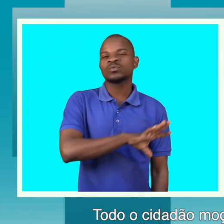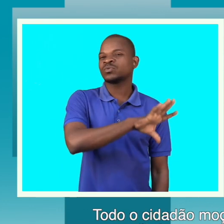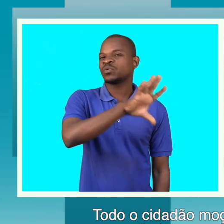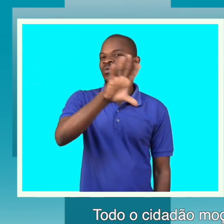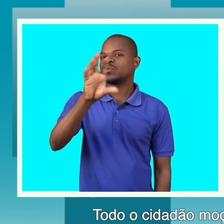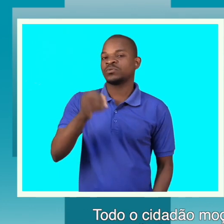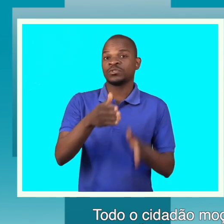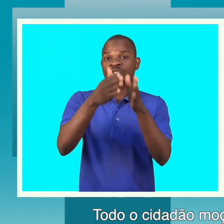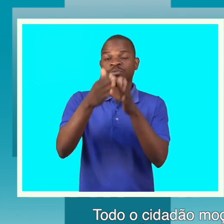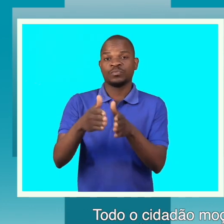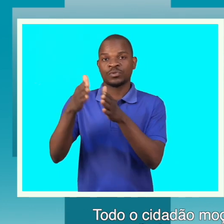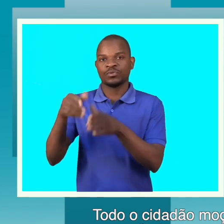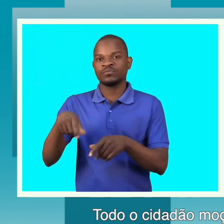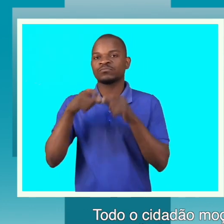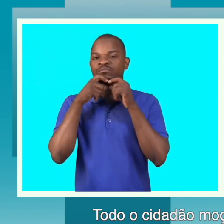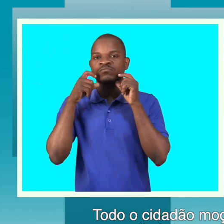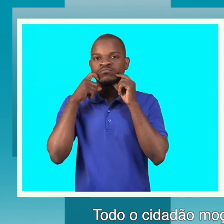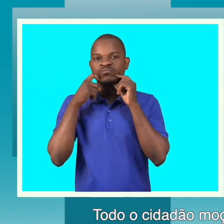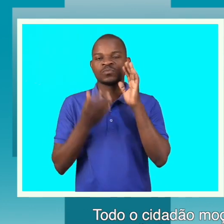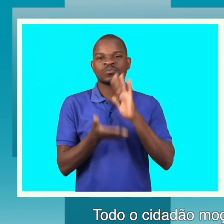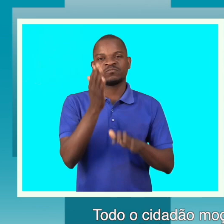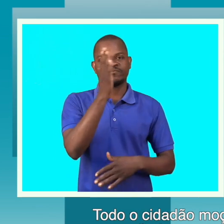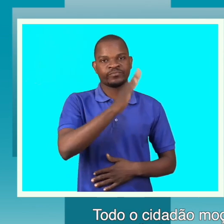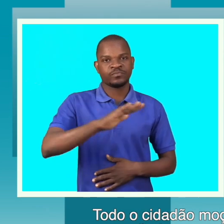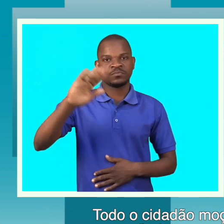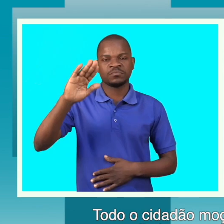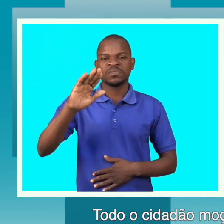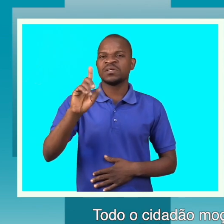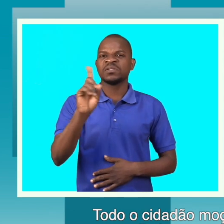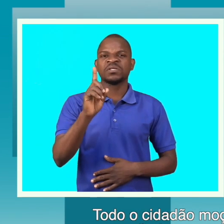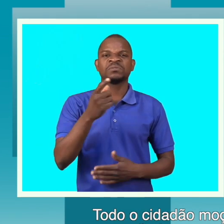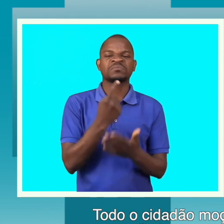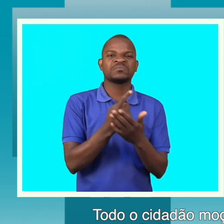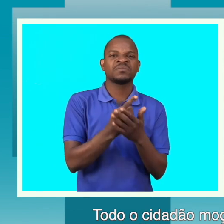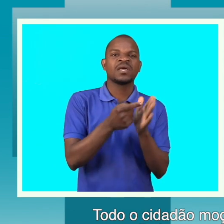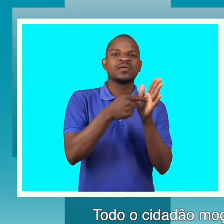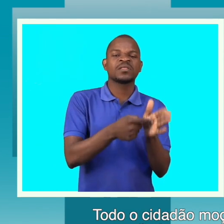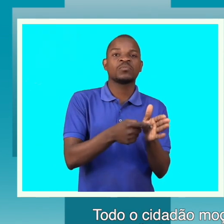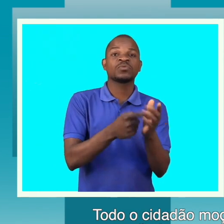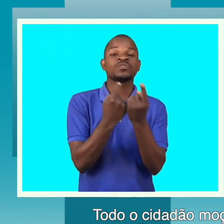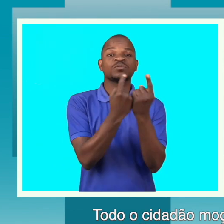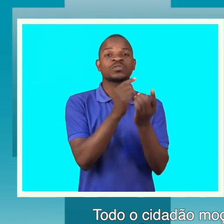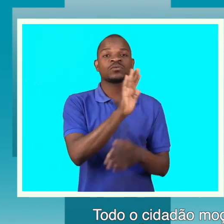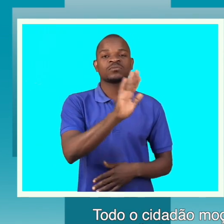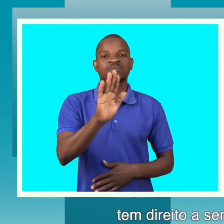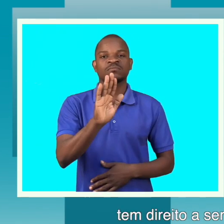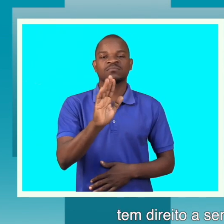Do cidadão moçambicano, do Revu Malbauputo, não interessa quais são as suas condições,